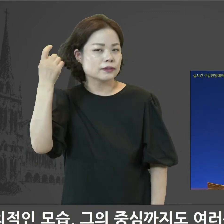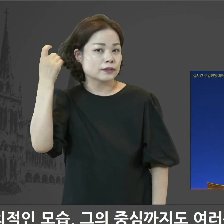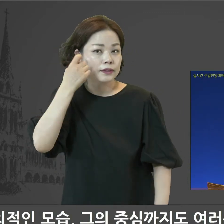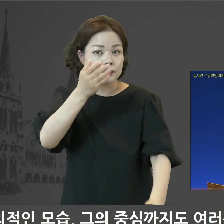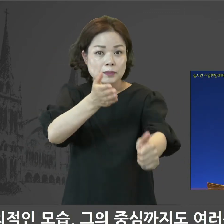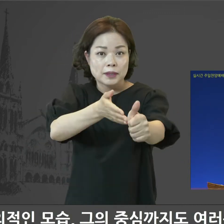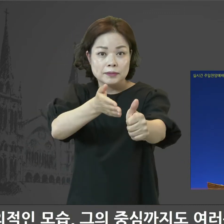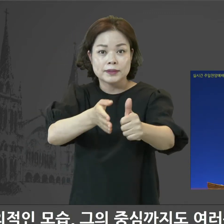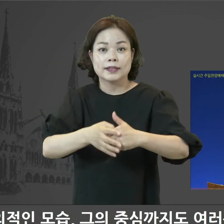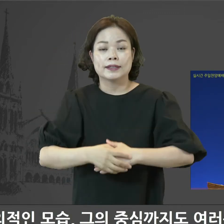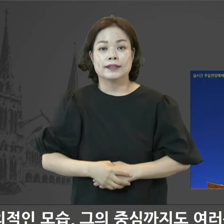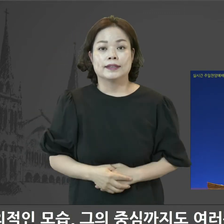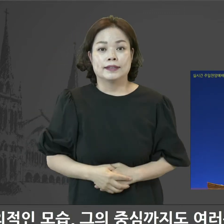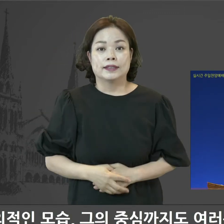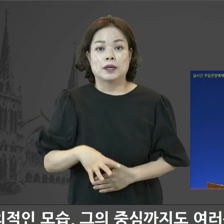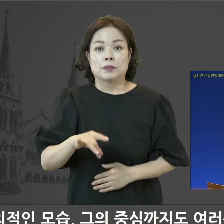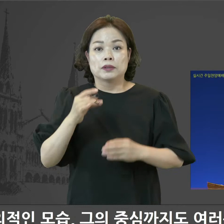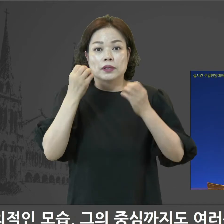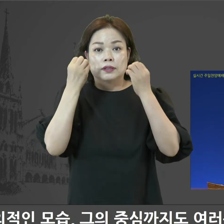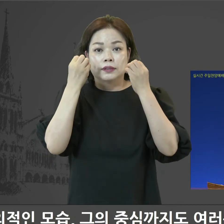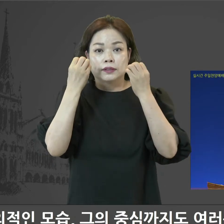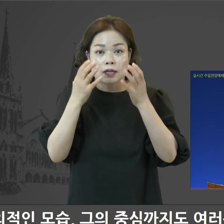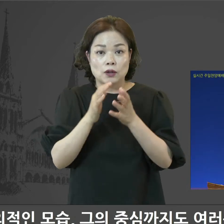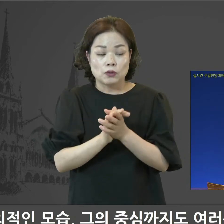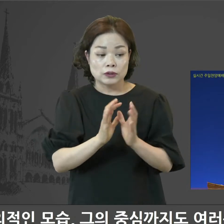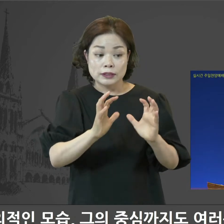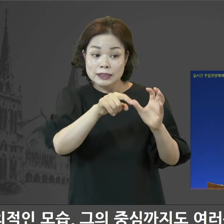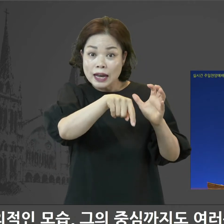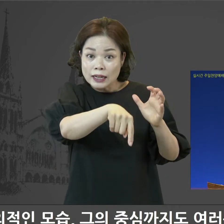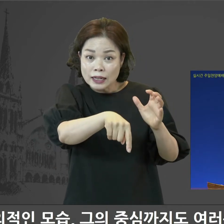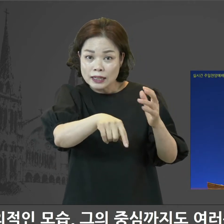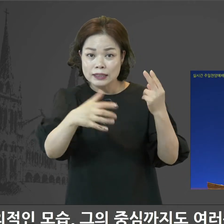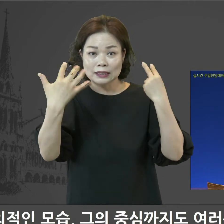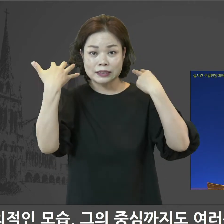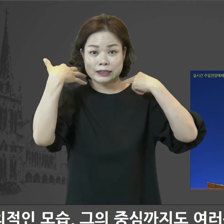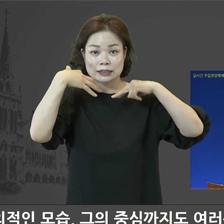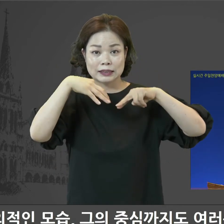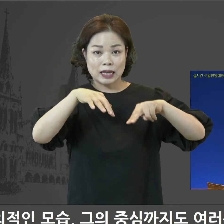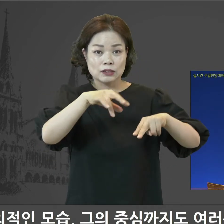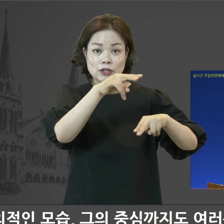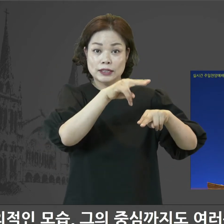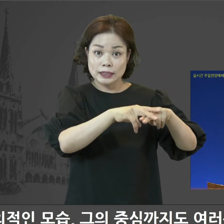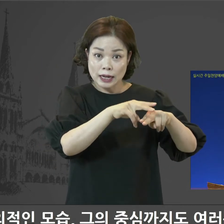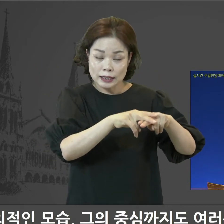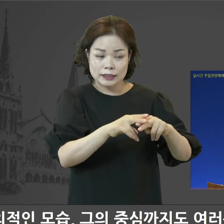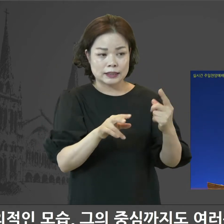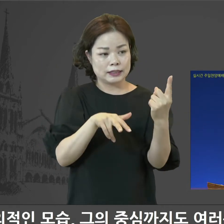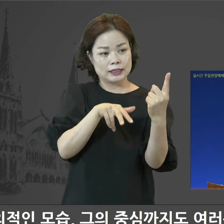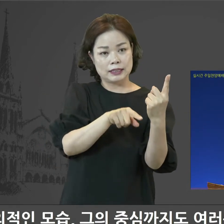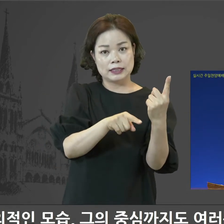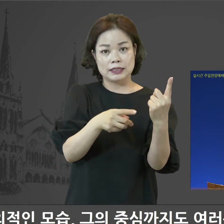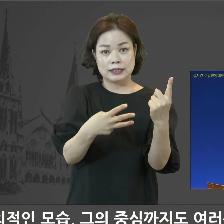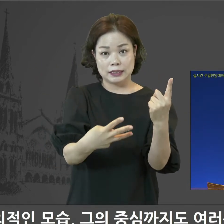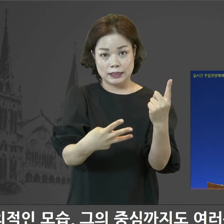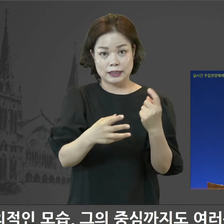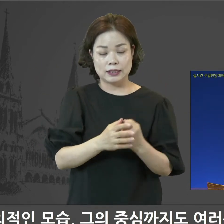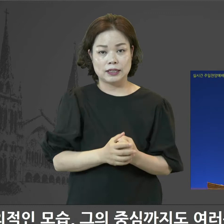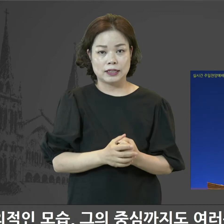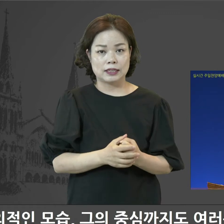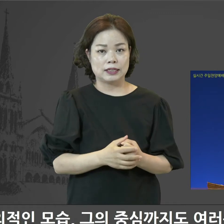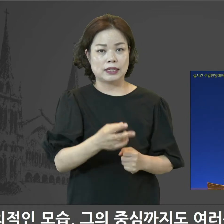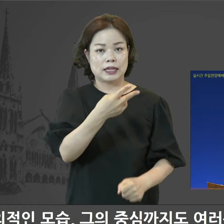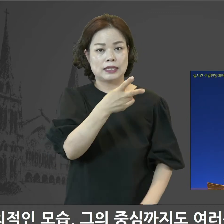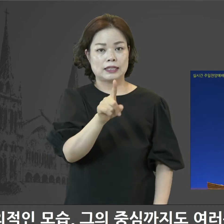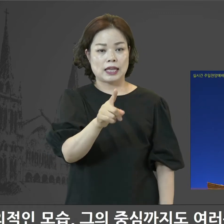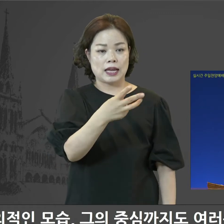들었으면 좋겠습니다. 먼저 새로운 제국 안에서 다니엘의 위치를 살펴봅시다. 1절 말씀입니다.